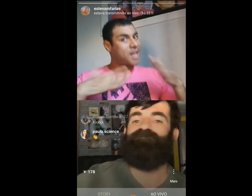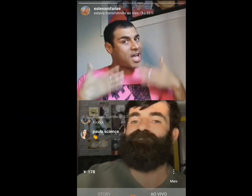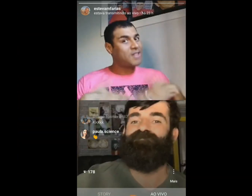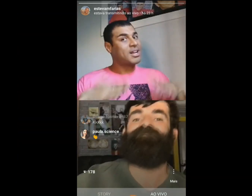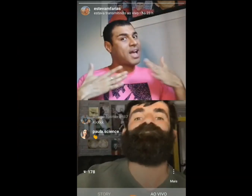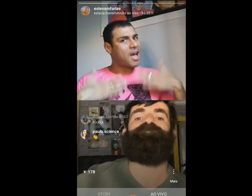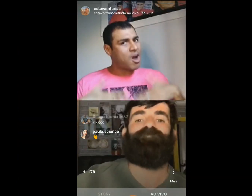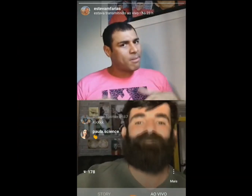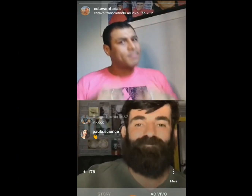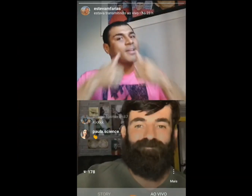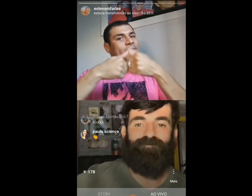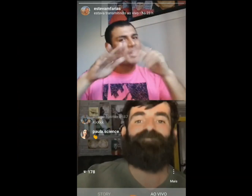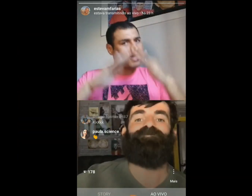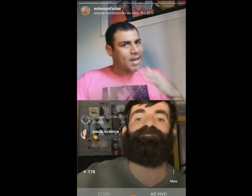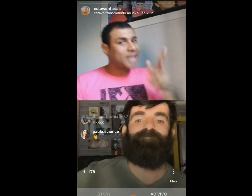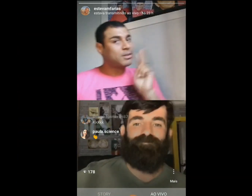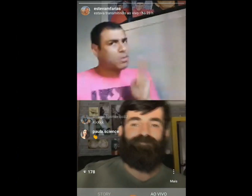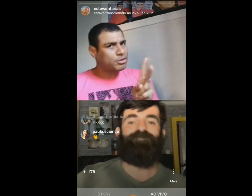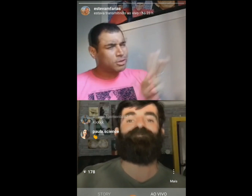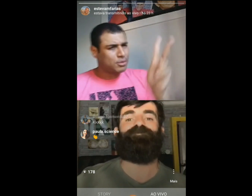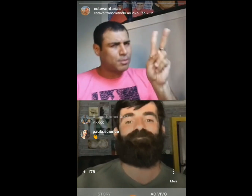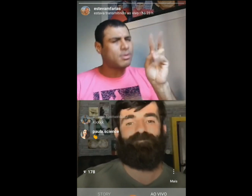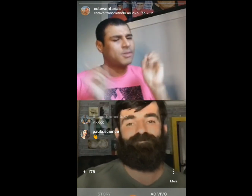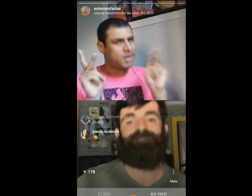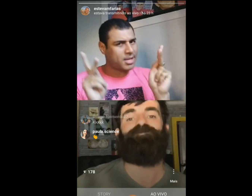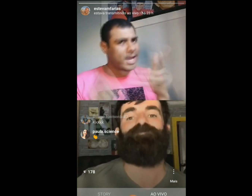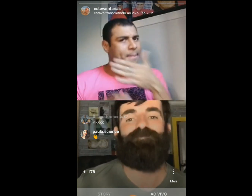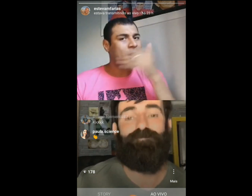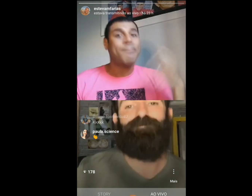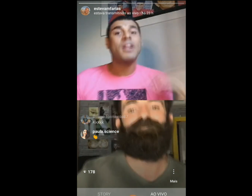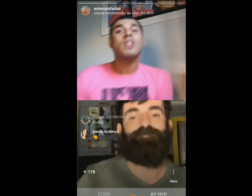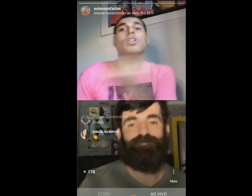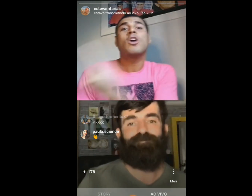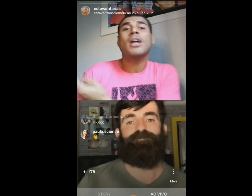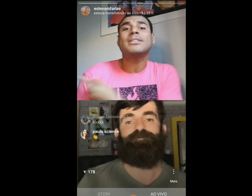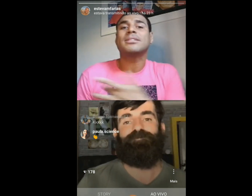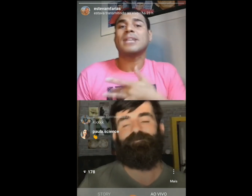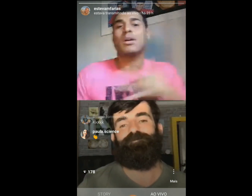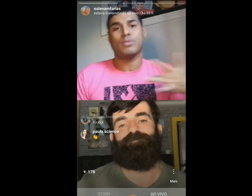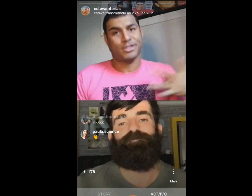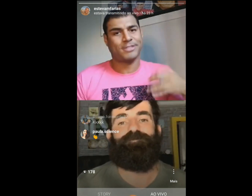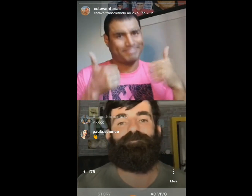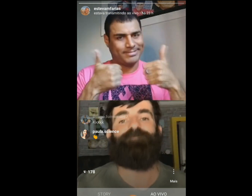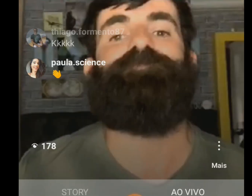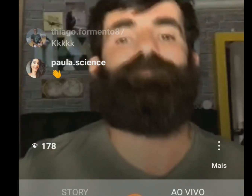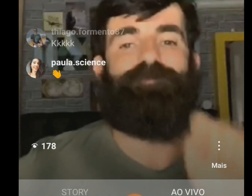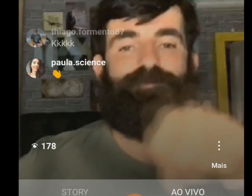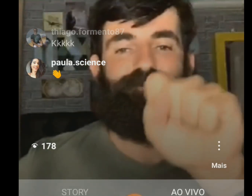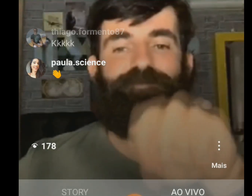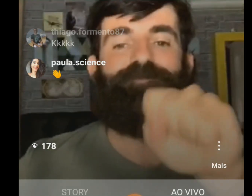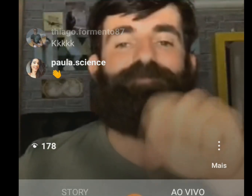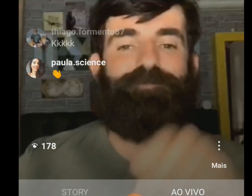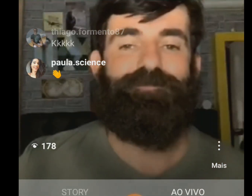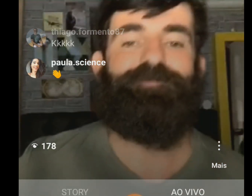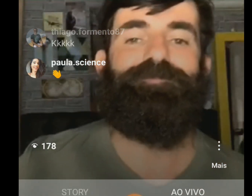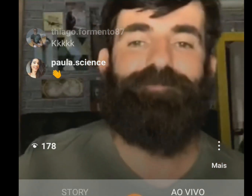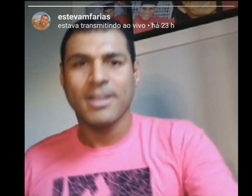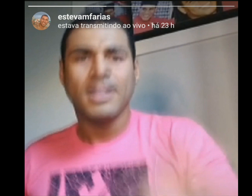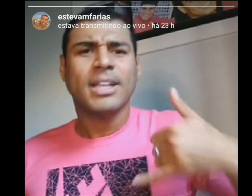Cuidado, calma. Fica em casa, continua. Ok? É melhor para nossa saúde. Isso, certo. Você tem